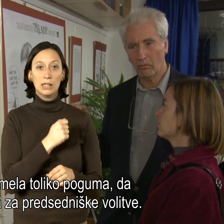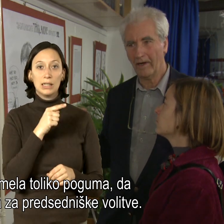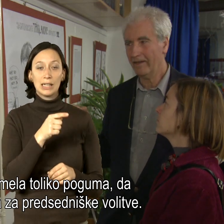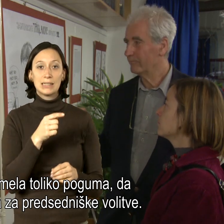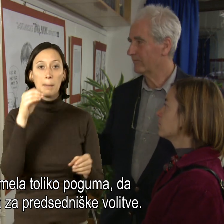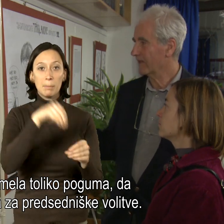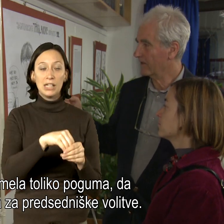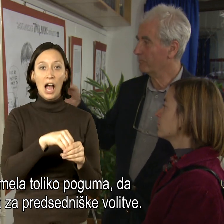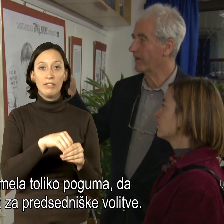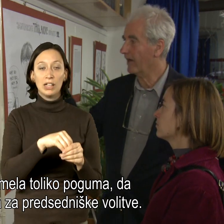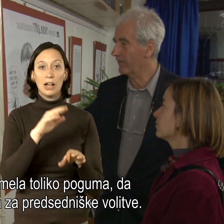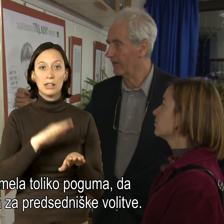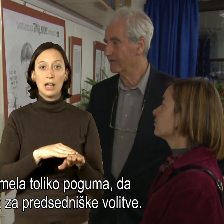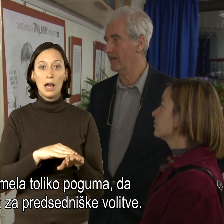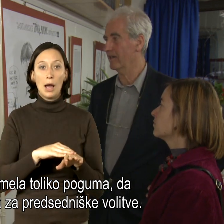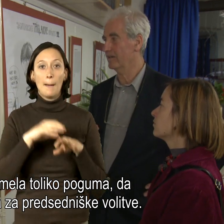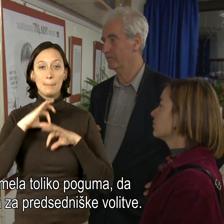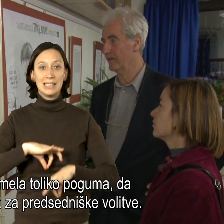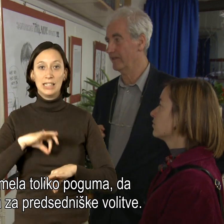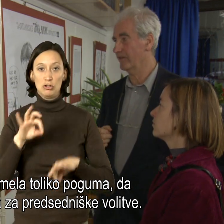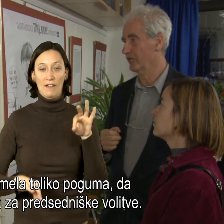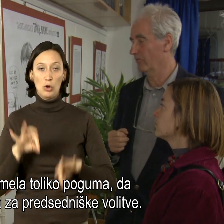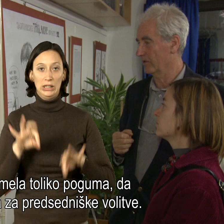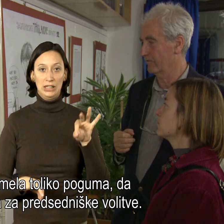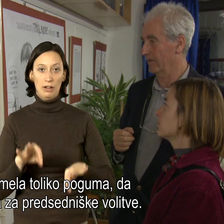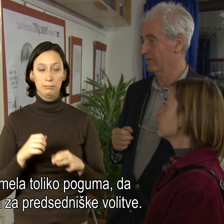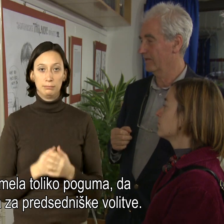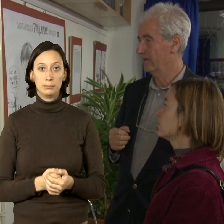poguma, da se je prijavila za predsedniške volitve.